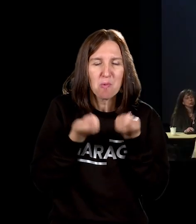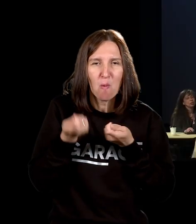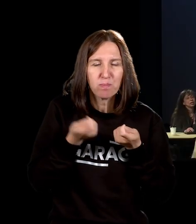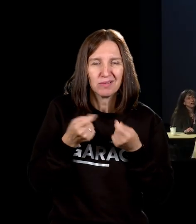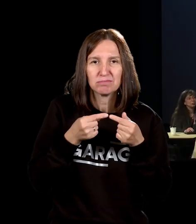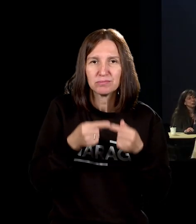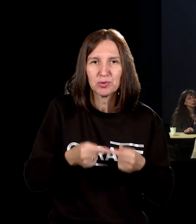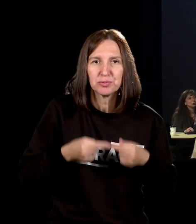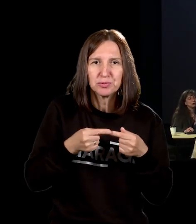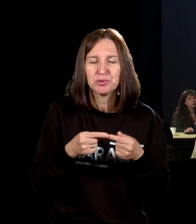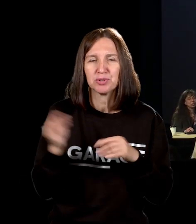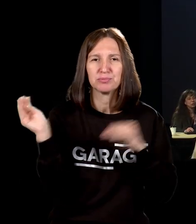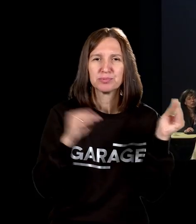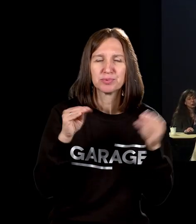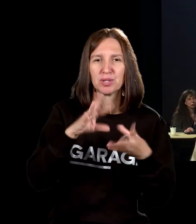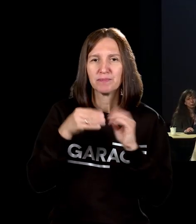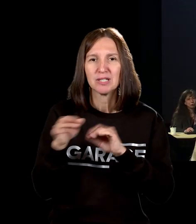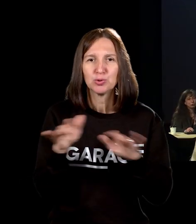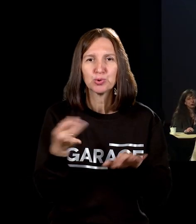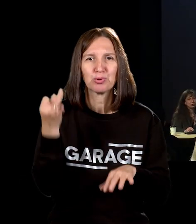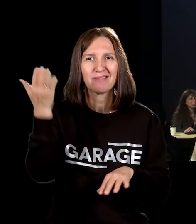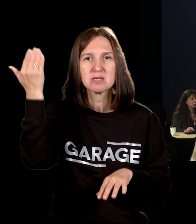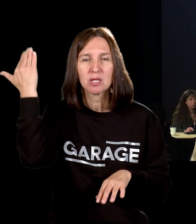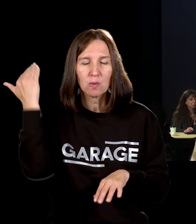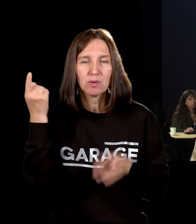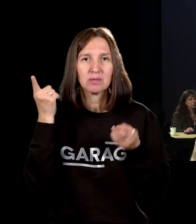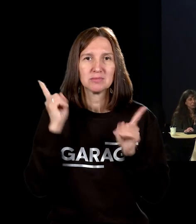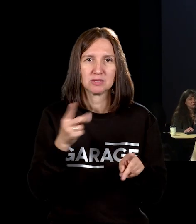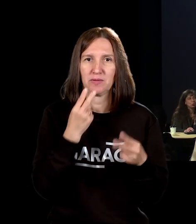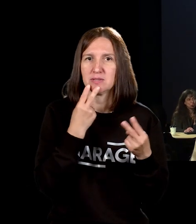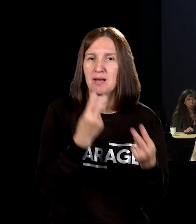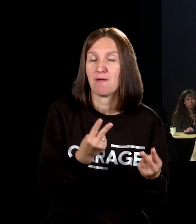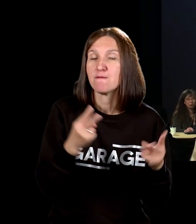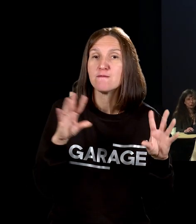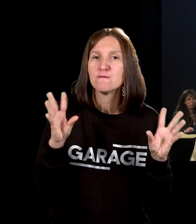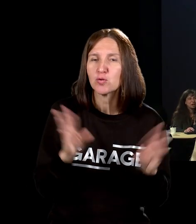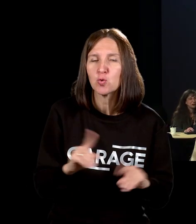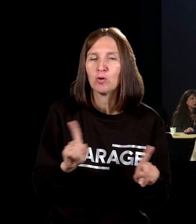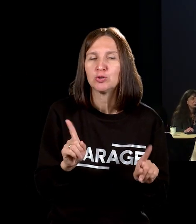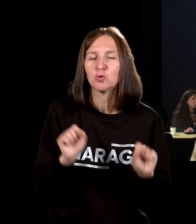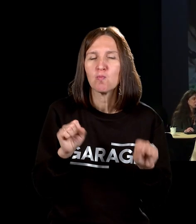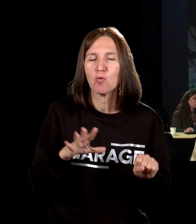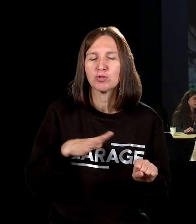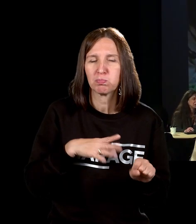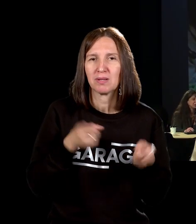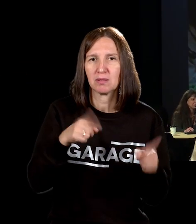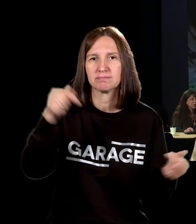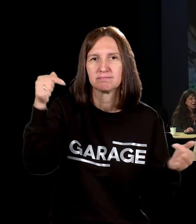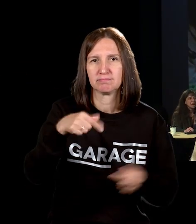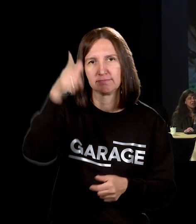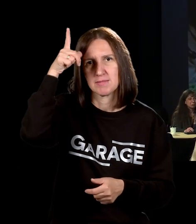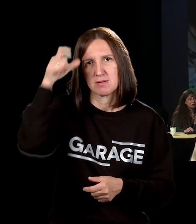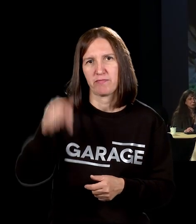циклопические по набору сюжетов и историй, в которых происходит действительно, ну, все адское, что может